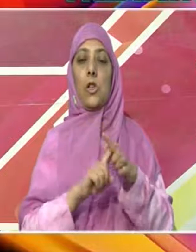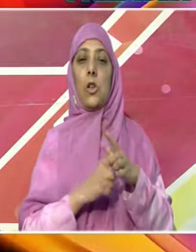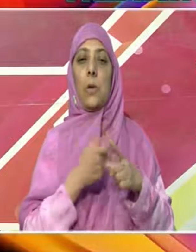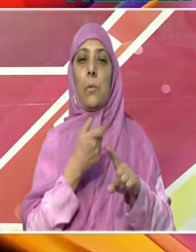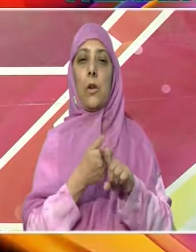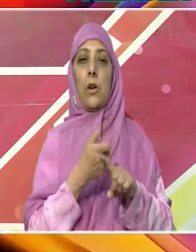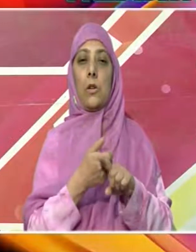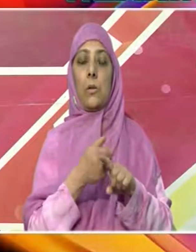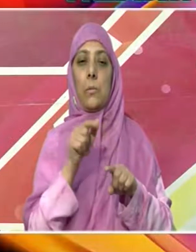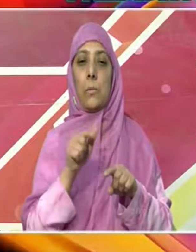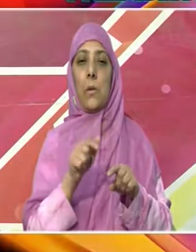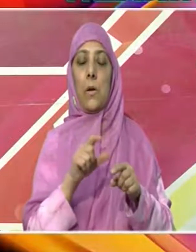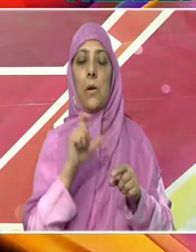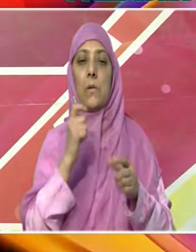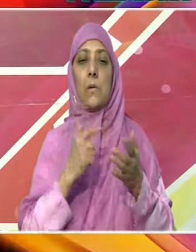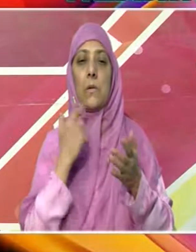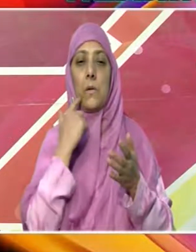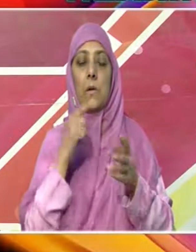श्रीनगर